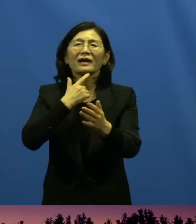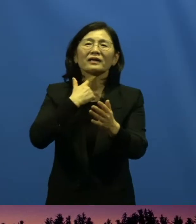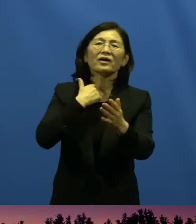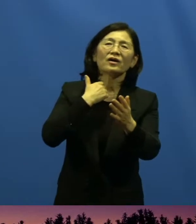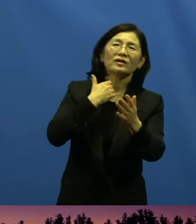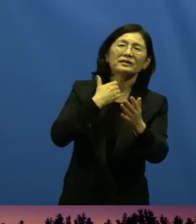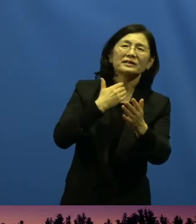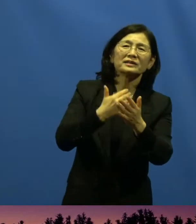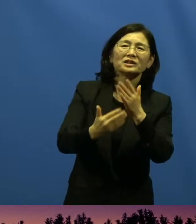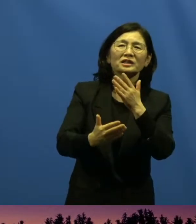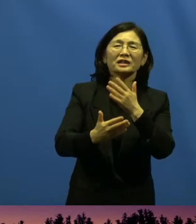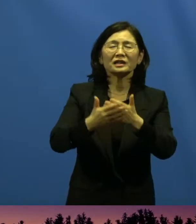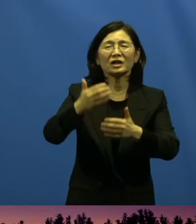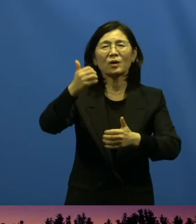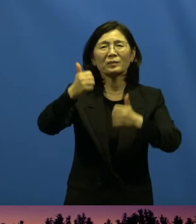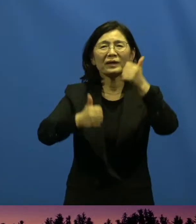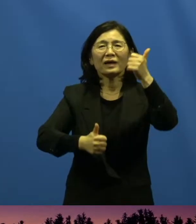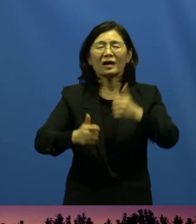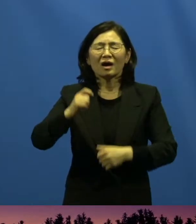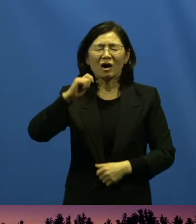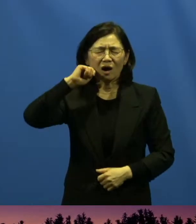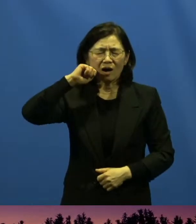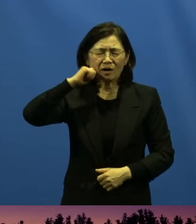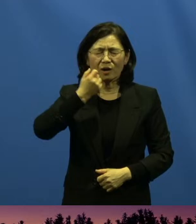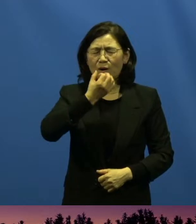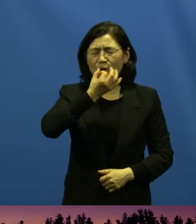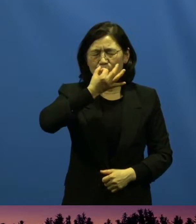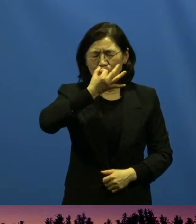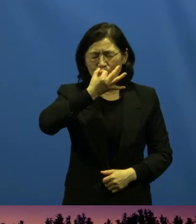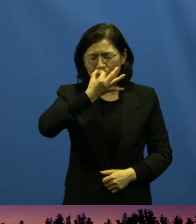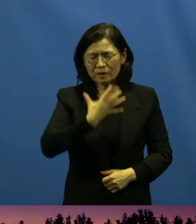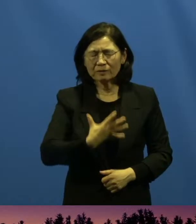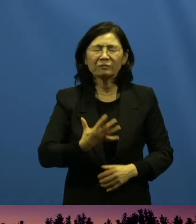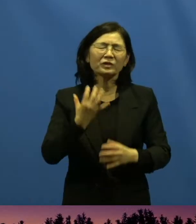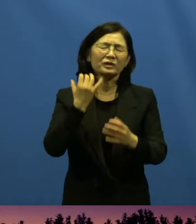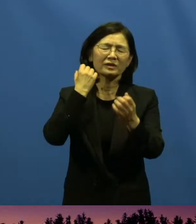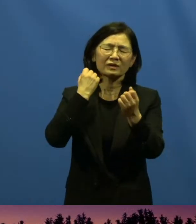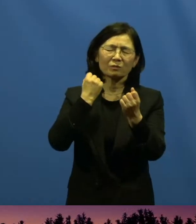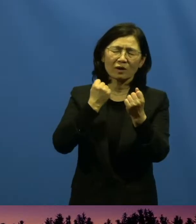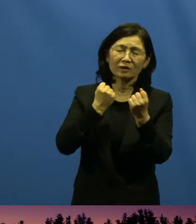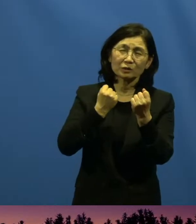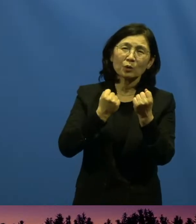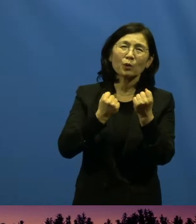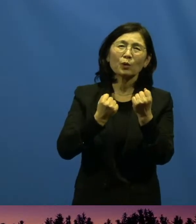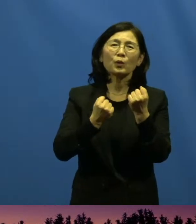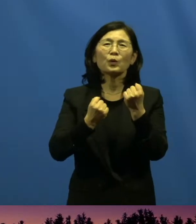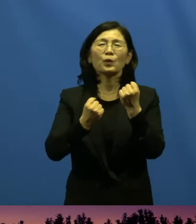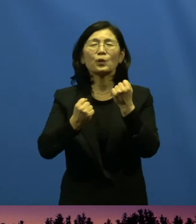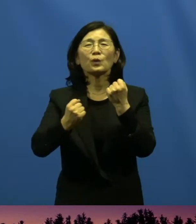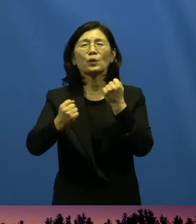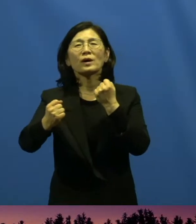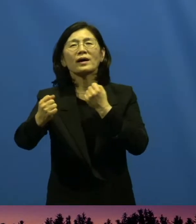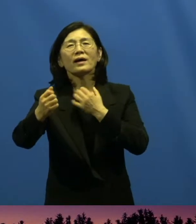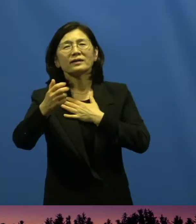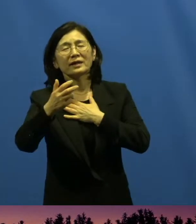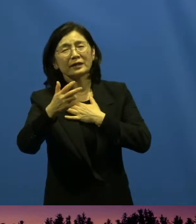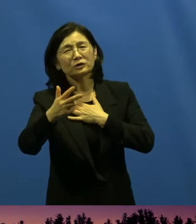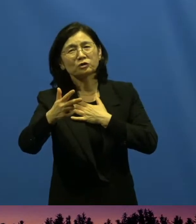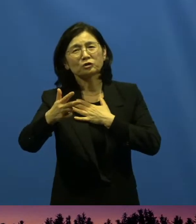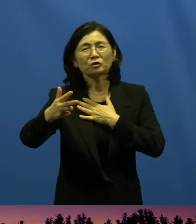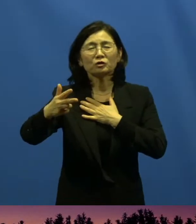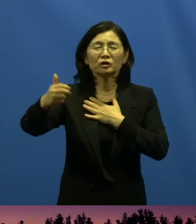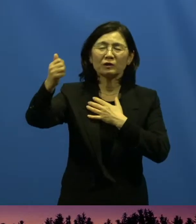다 겪는 시험이 어렵고 힘겨워도